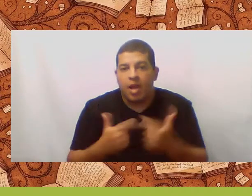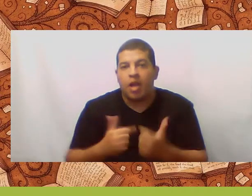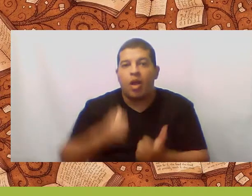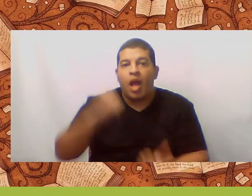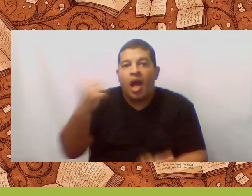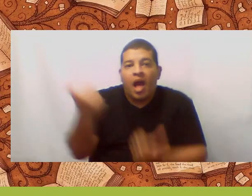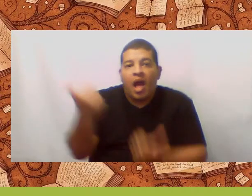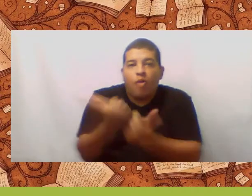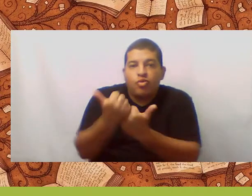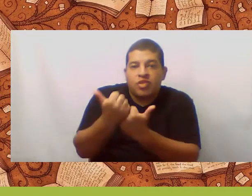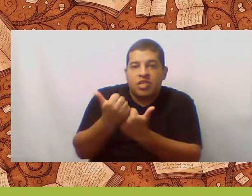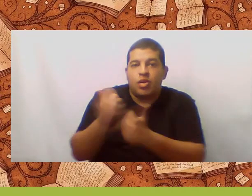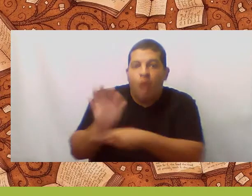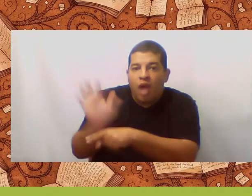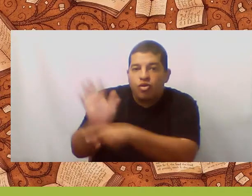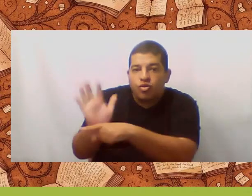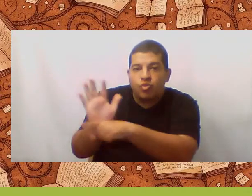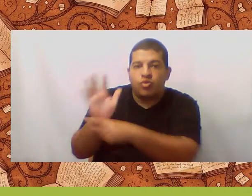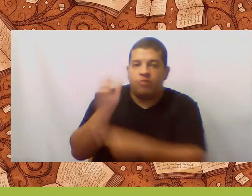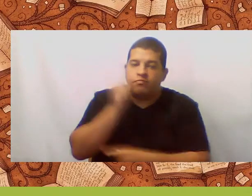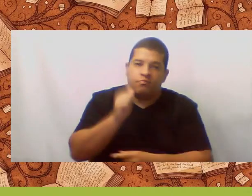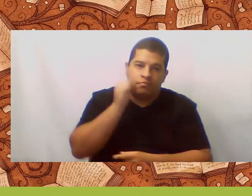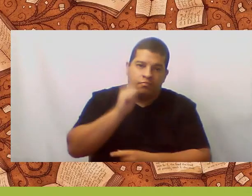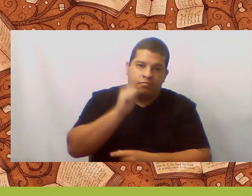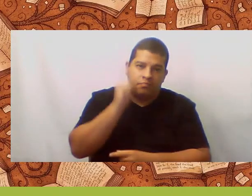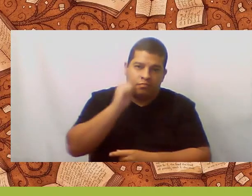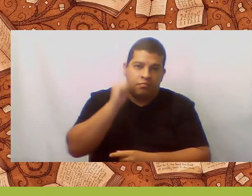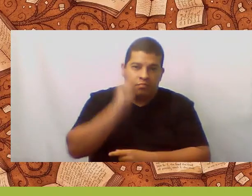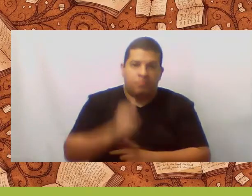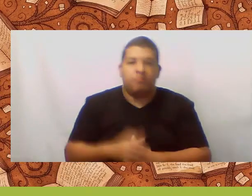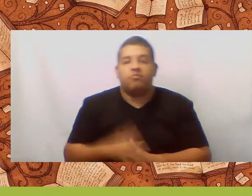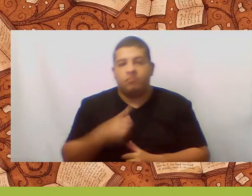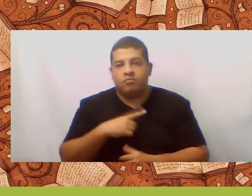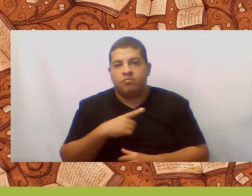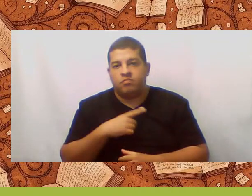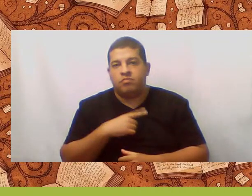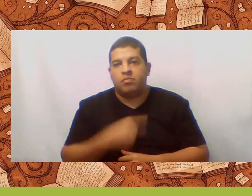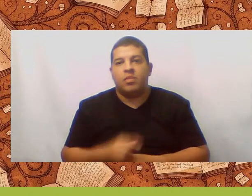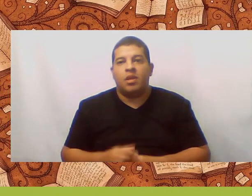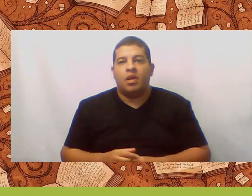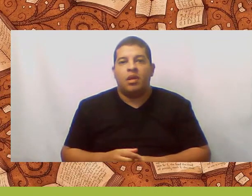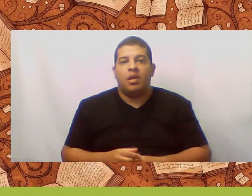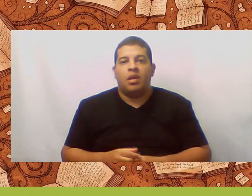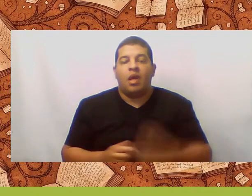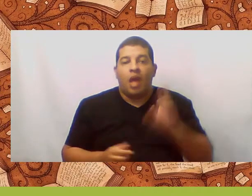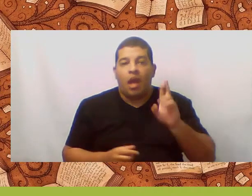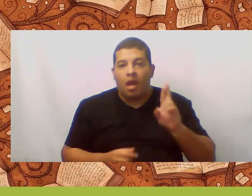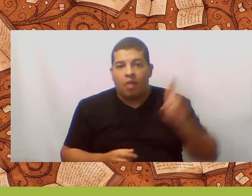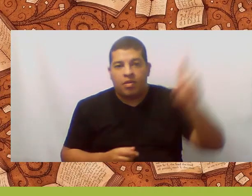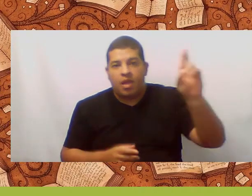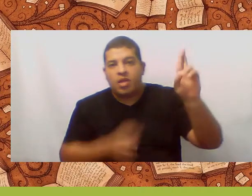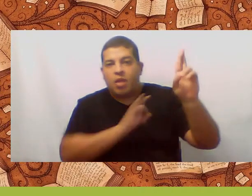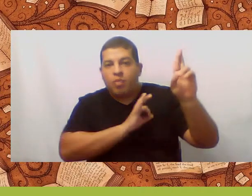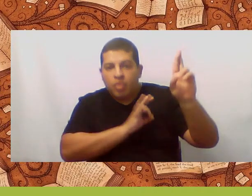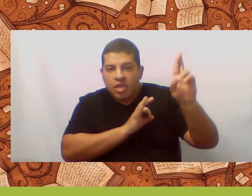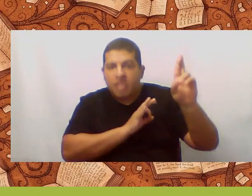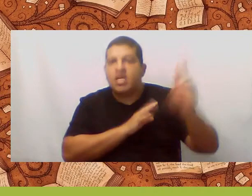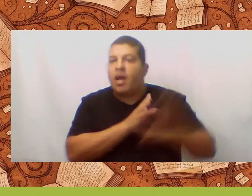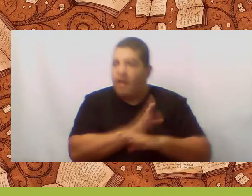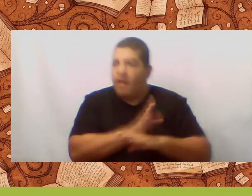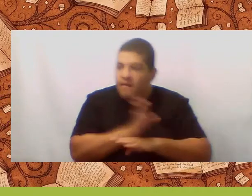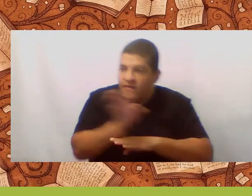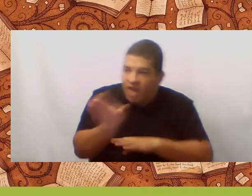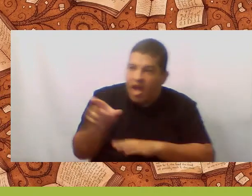mulheres, né, para que as autoridades pudessem ir às casas dessas pessoas para protegê-las dessa